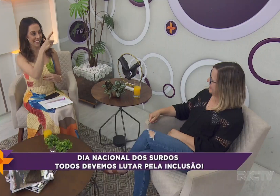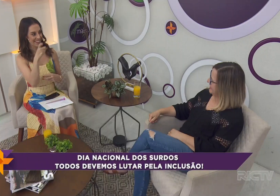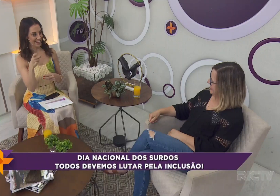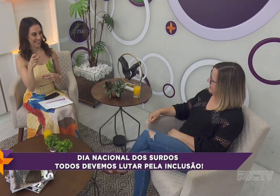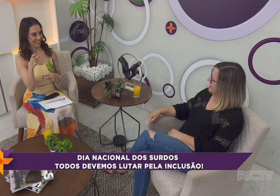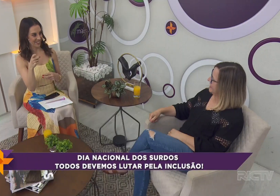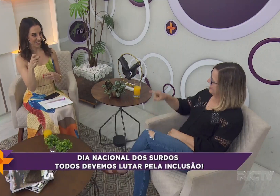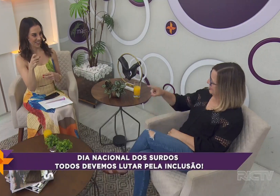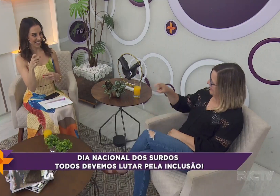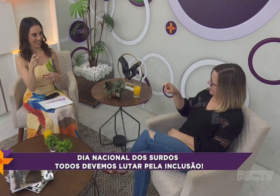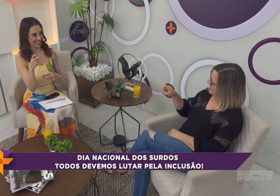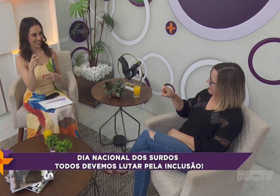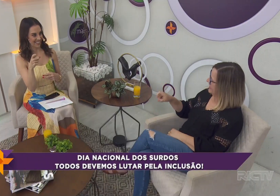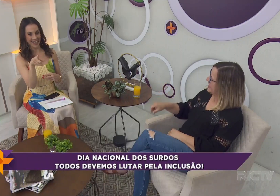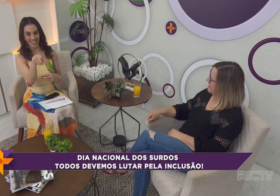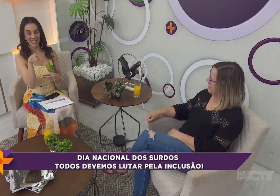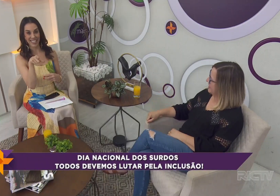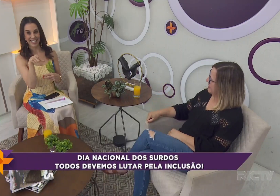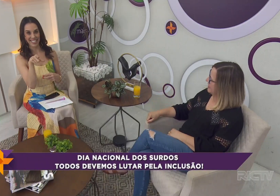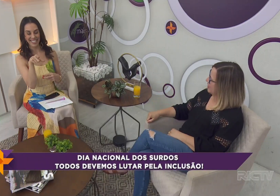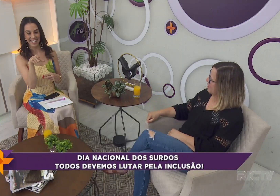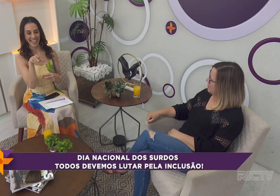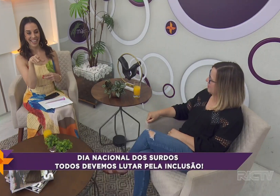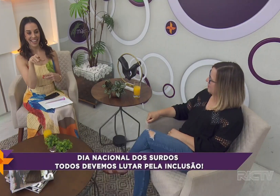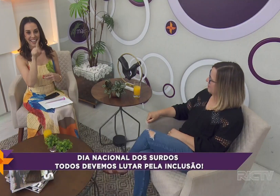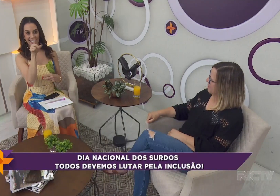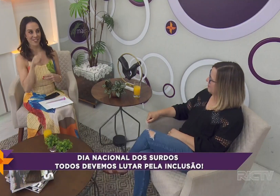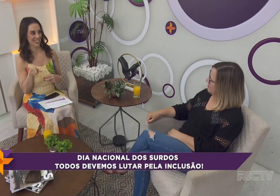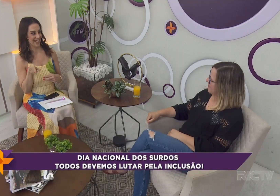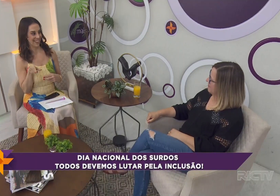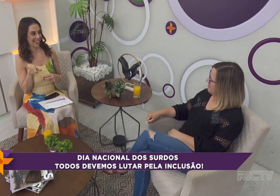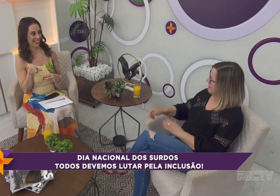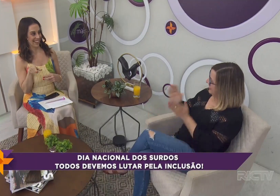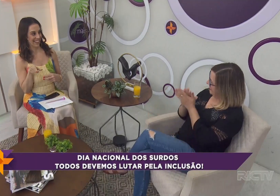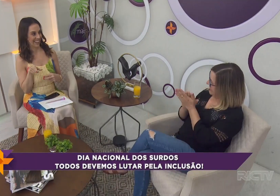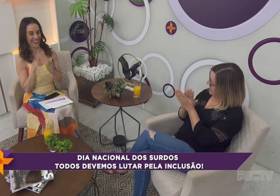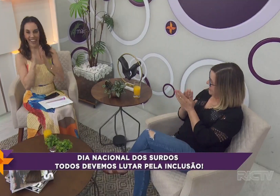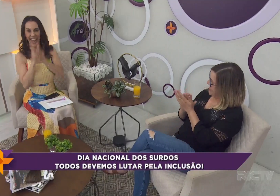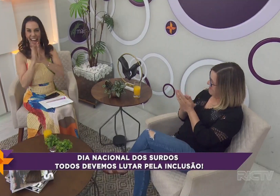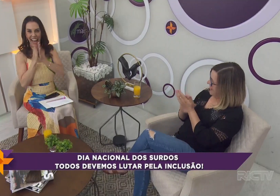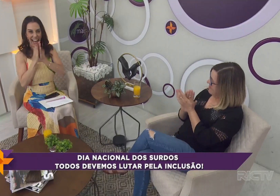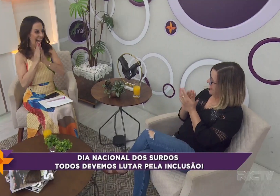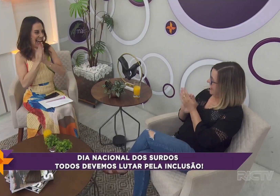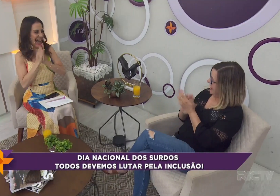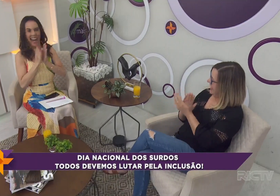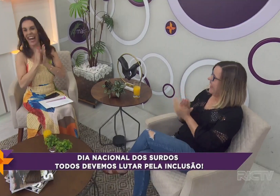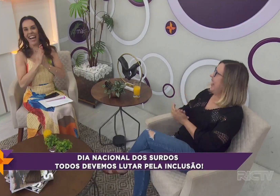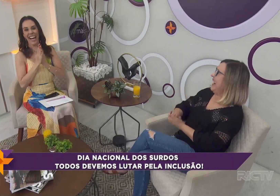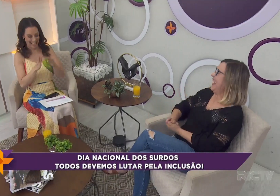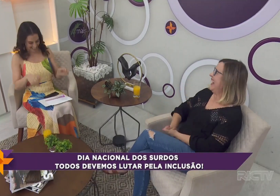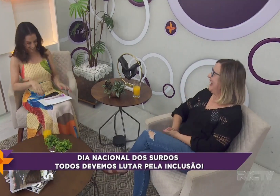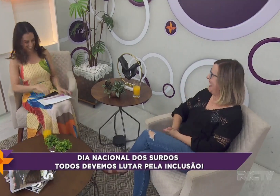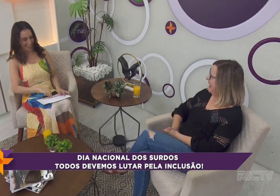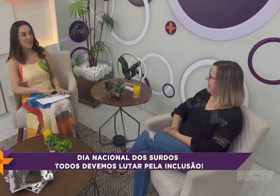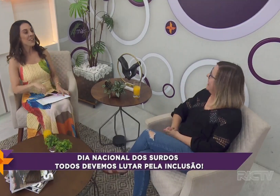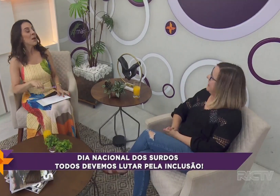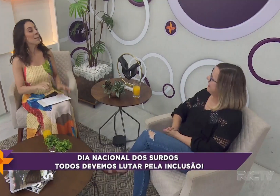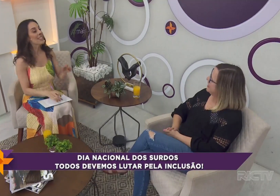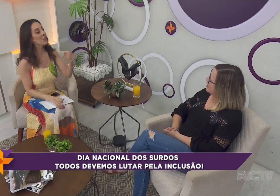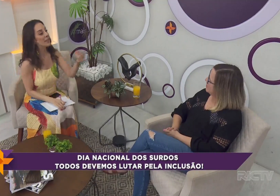X, X, X e o Z. Ah, parabéns! Mas eu sei